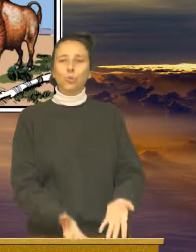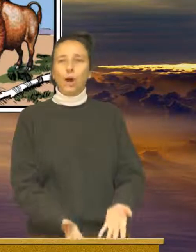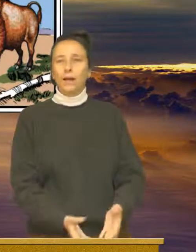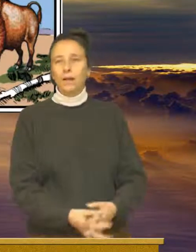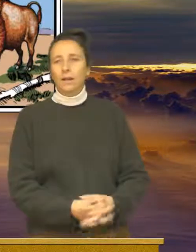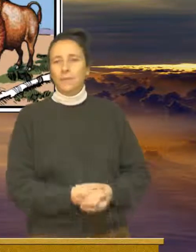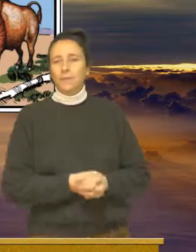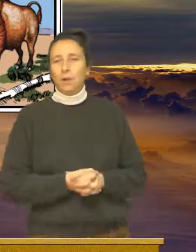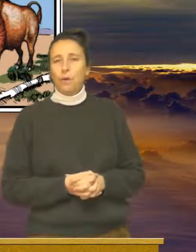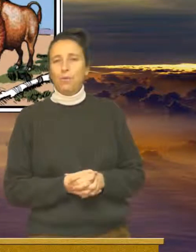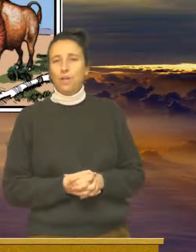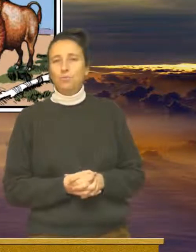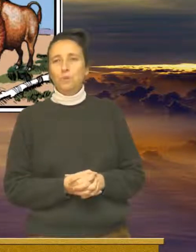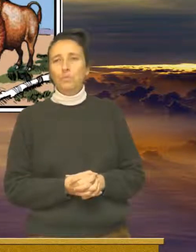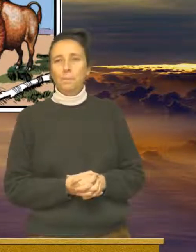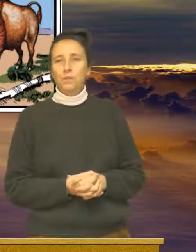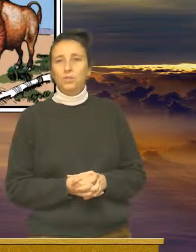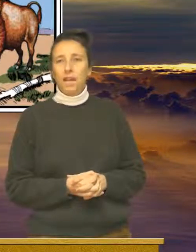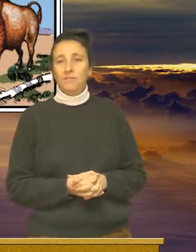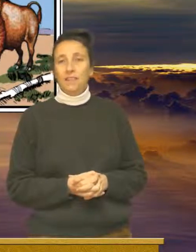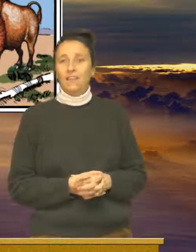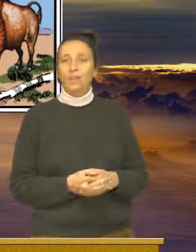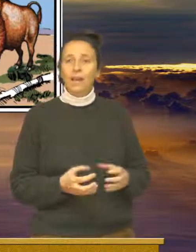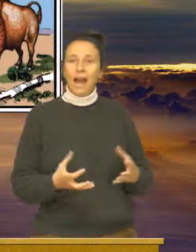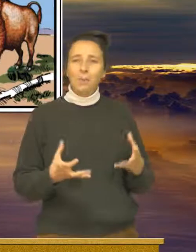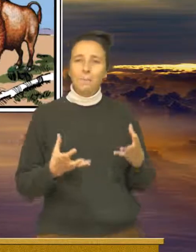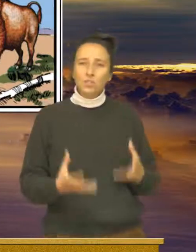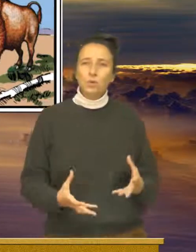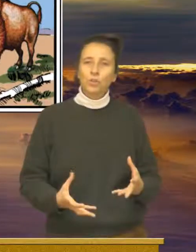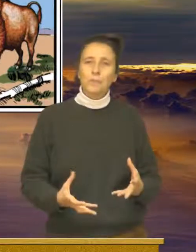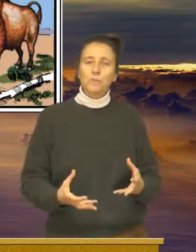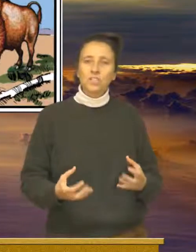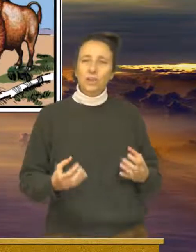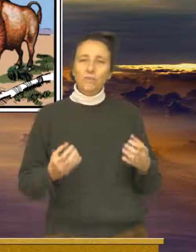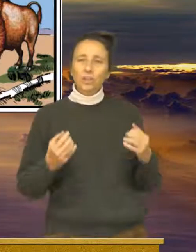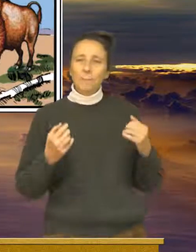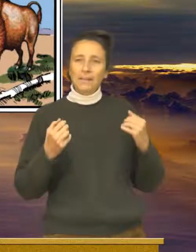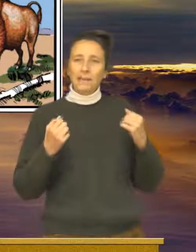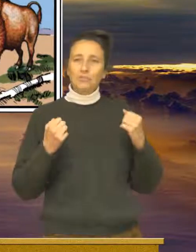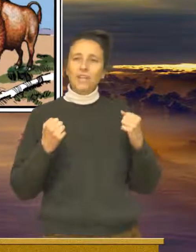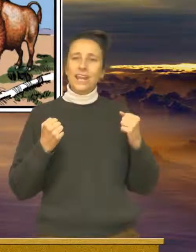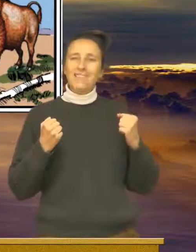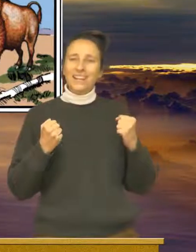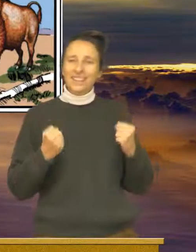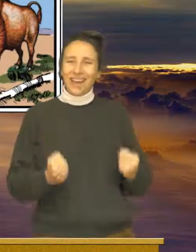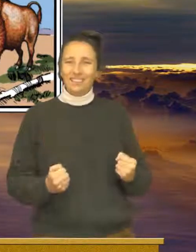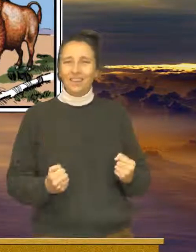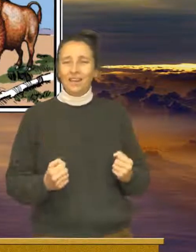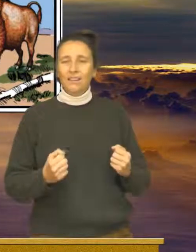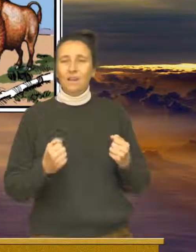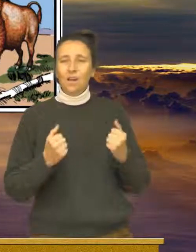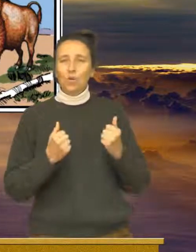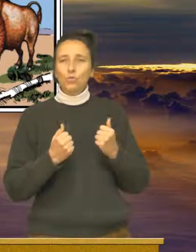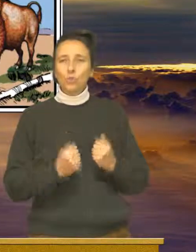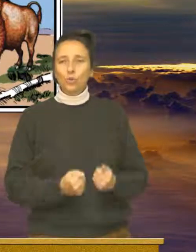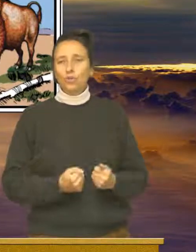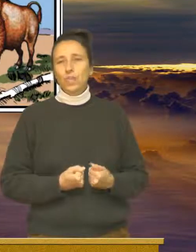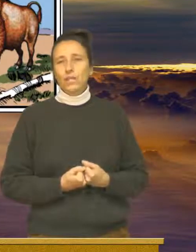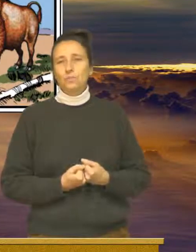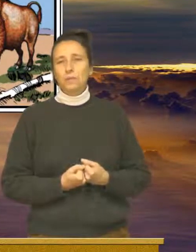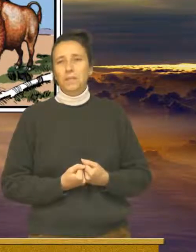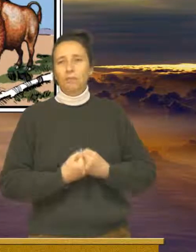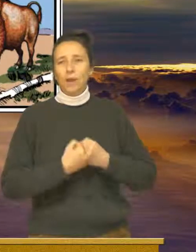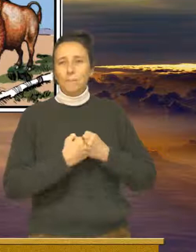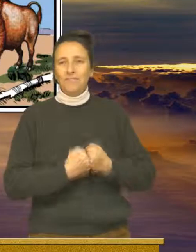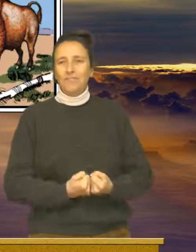y que actúa de acuerdo a los principios de la verdad. Al mismo tiempo están fundamentados en la verdad. Tienen los